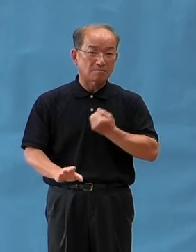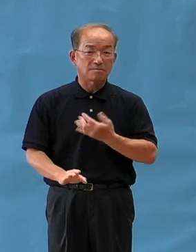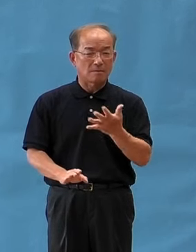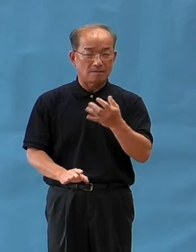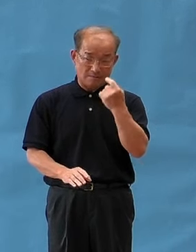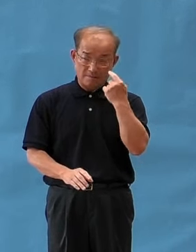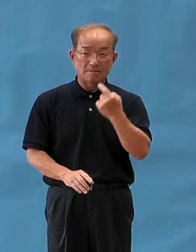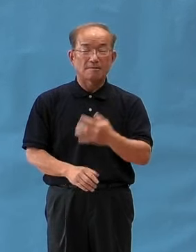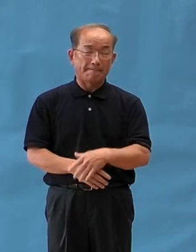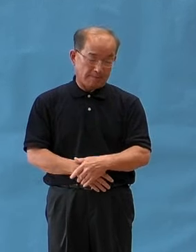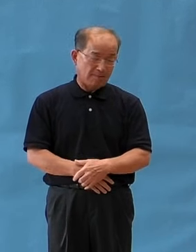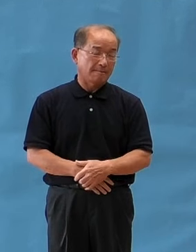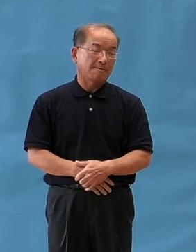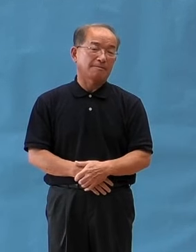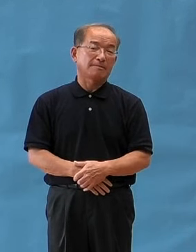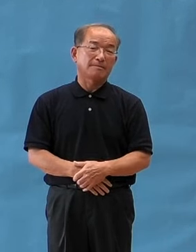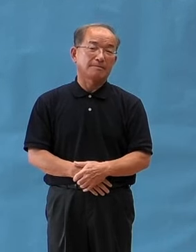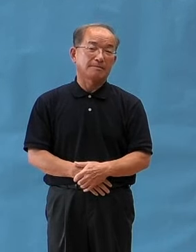信じられない。